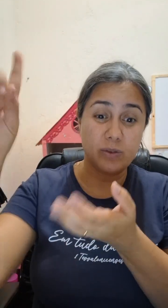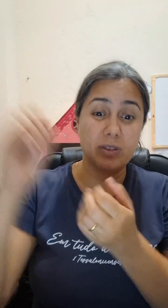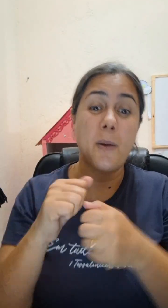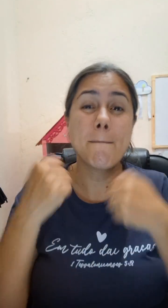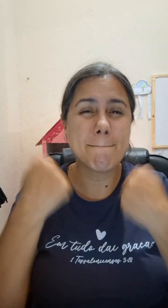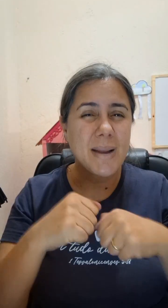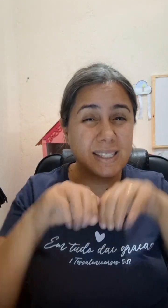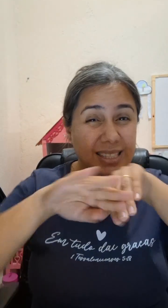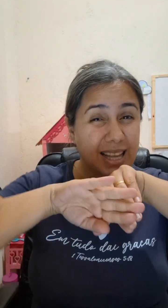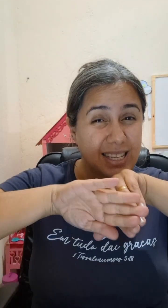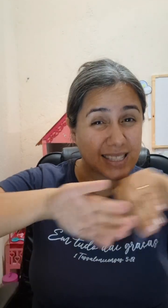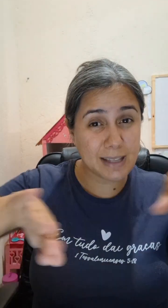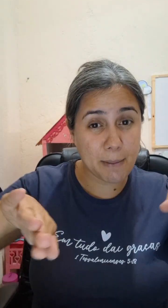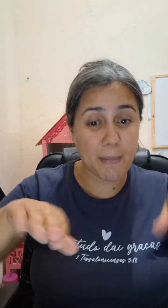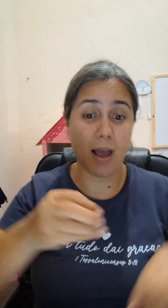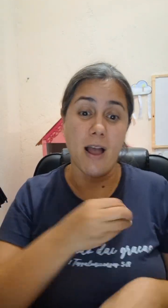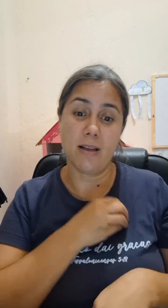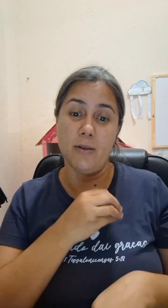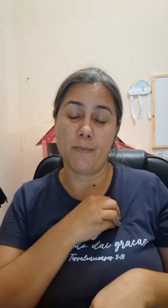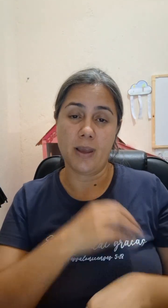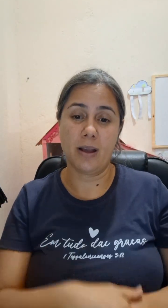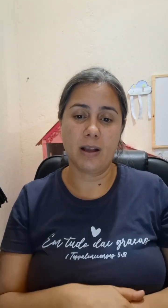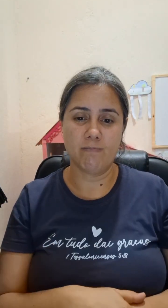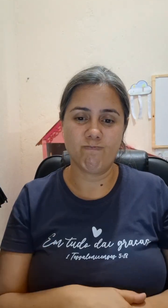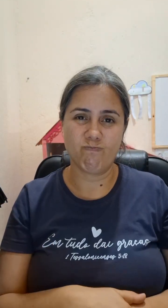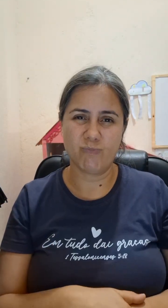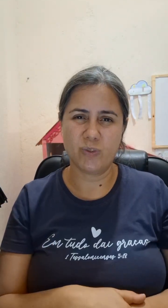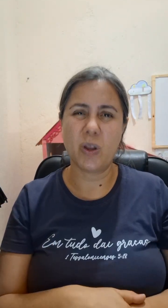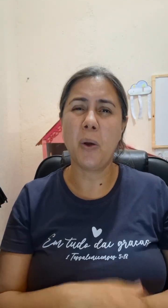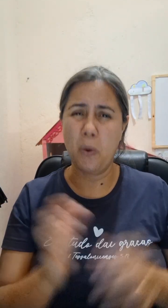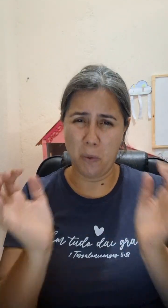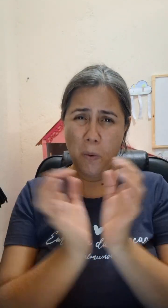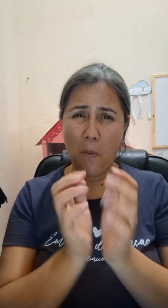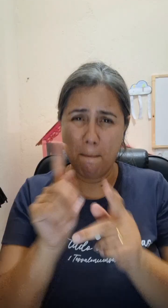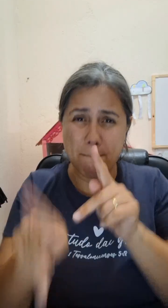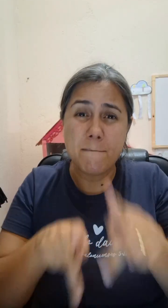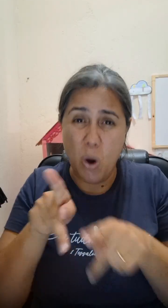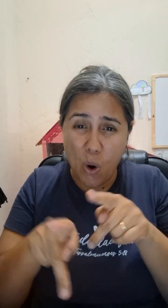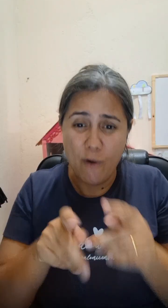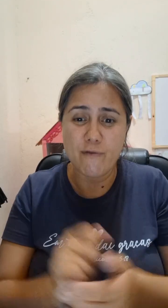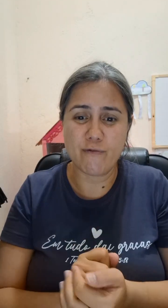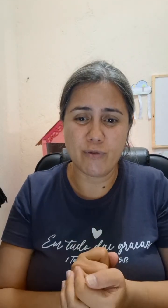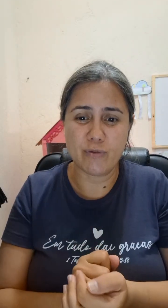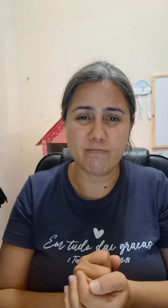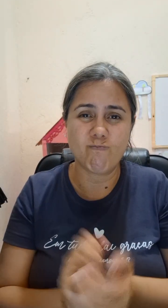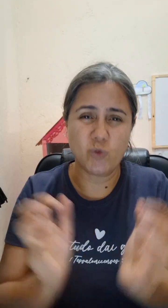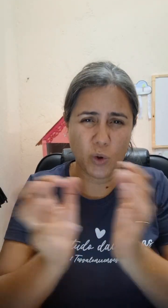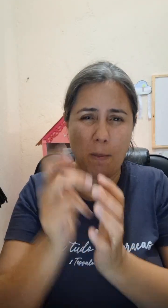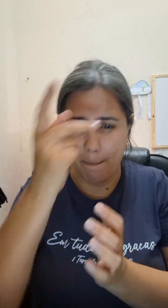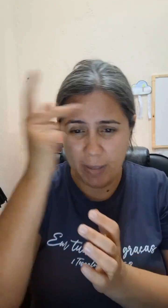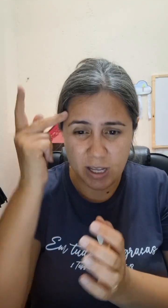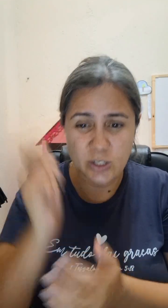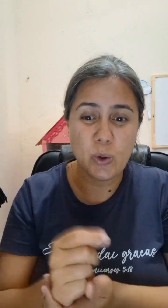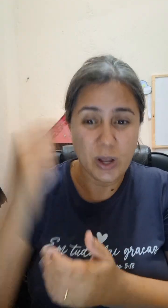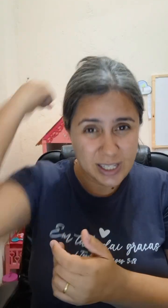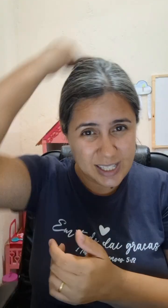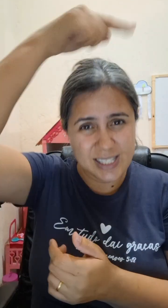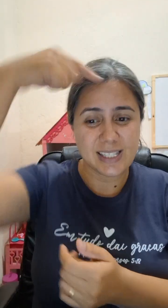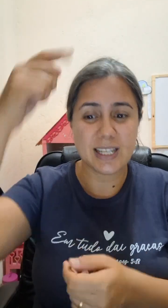Como? A comunhão com Deus precisa separação do pecado. Exige a separação do pecado.